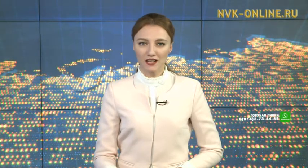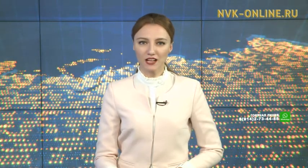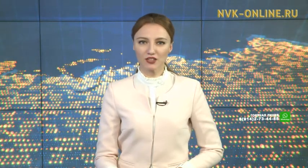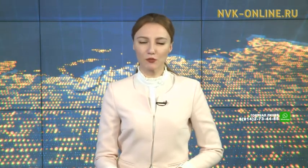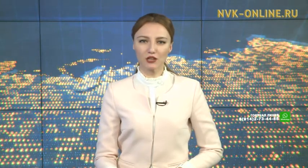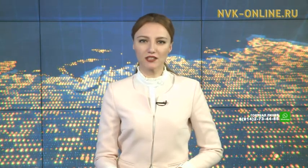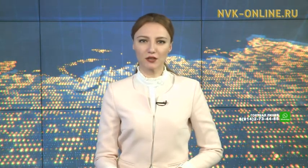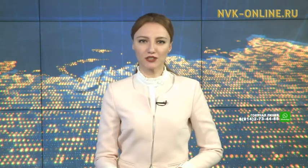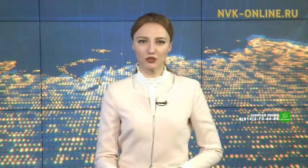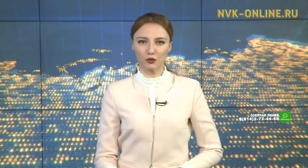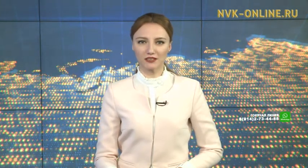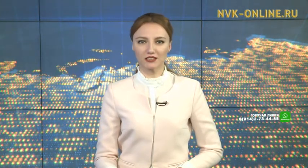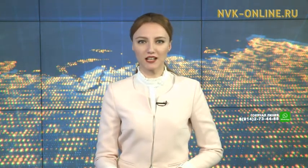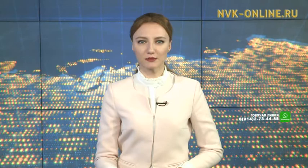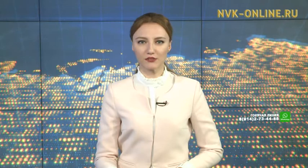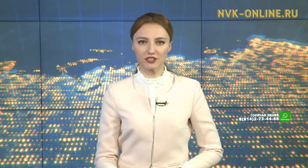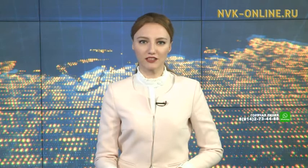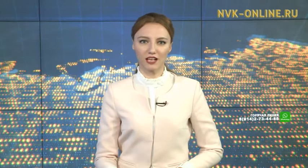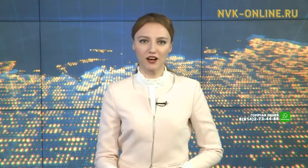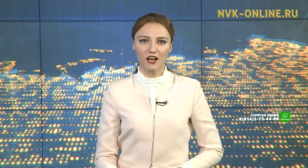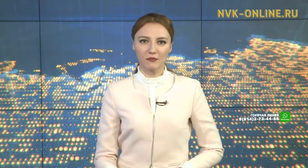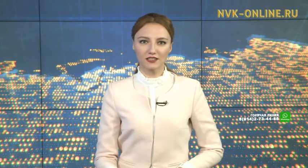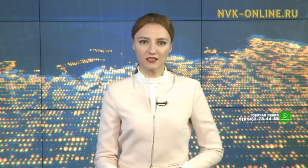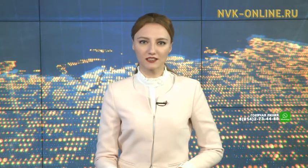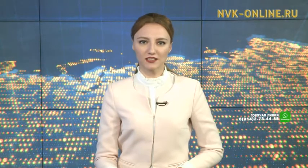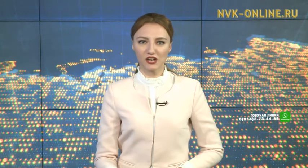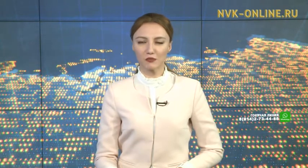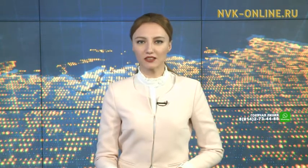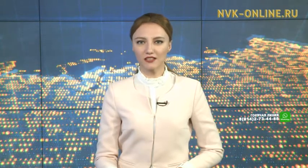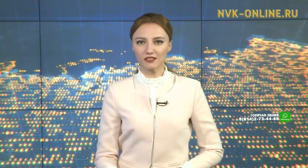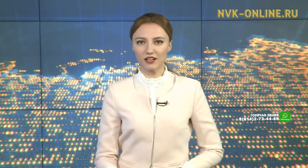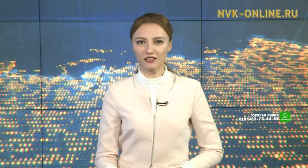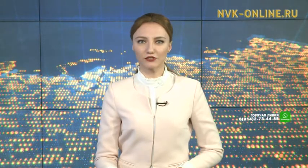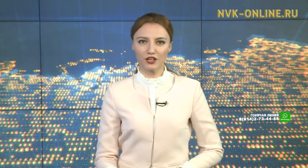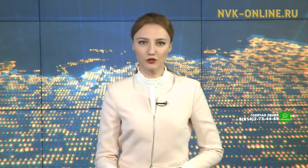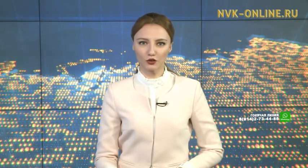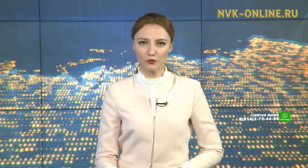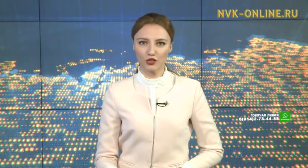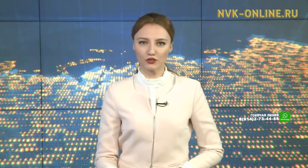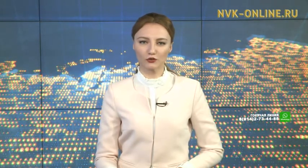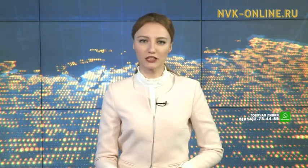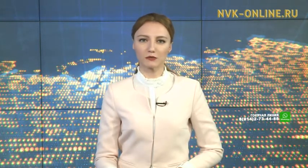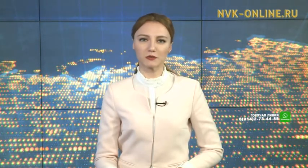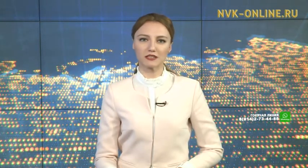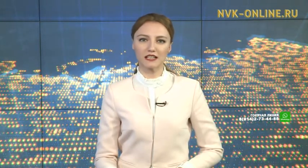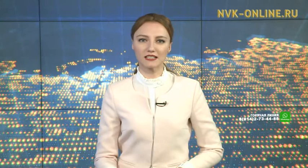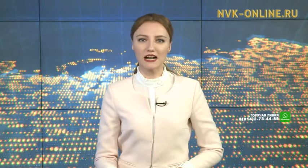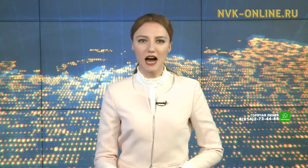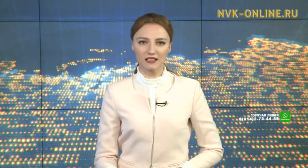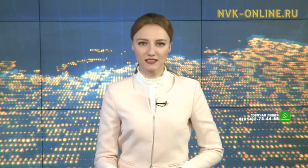в республиканском техникуме-интернате профессионального медико-санитарной реабилитации инвалидов в третий год обучают студентов по специальности